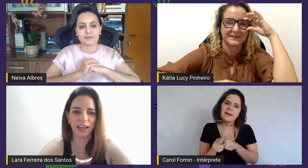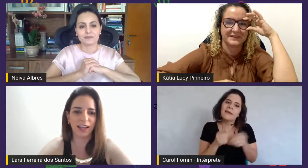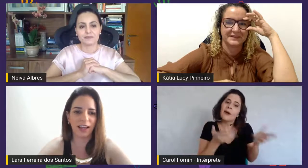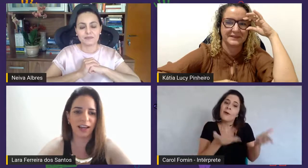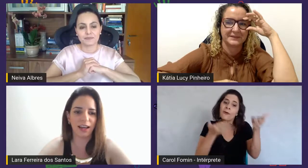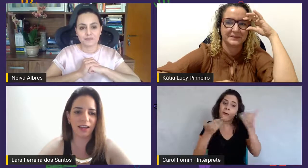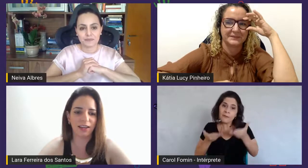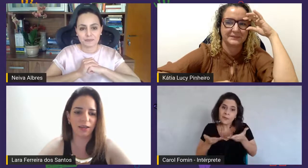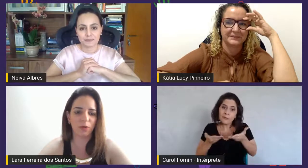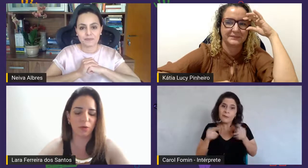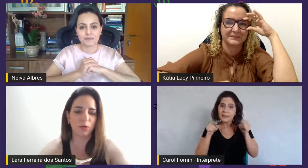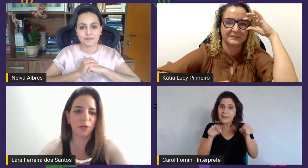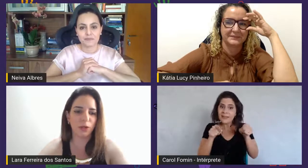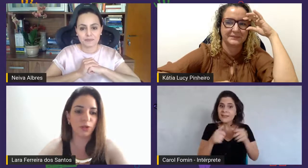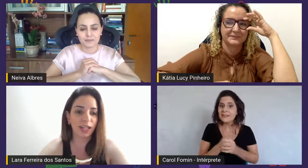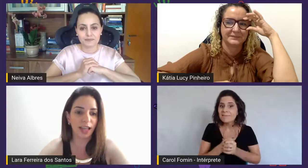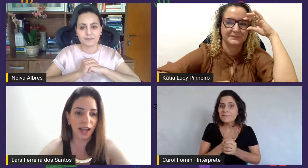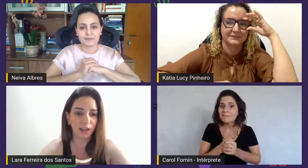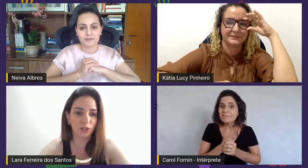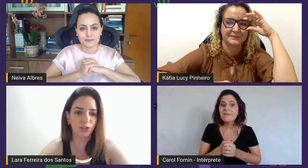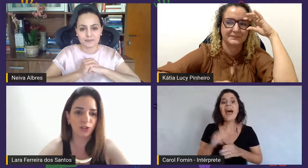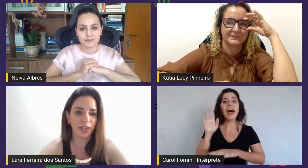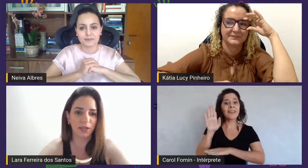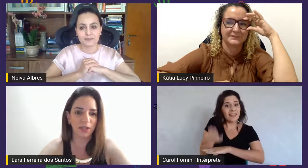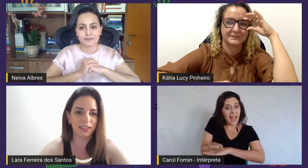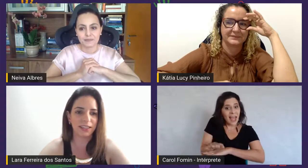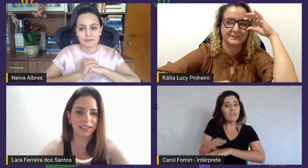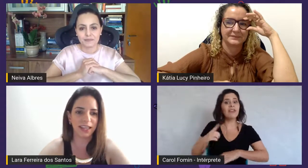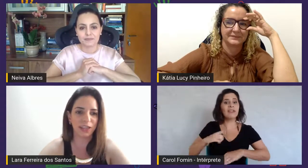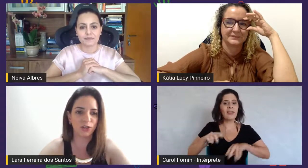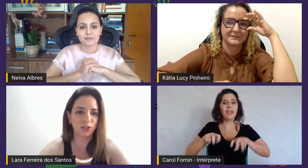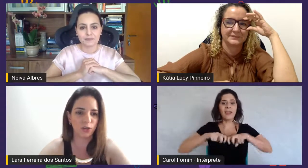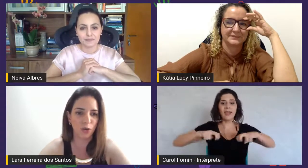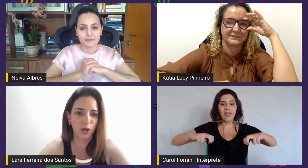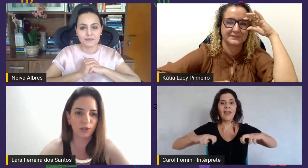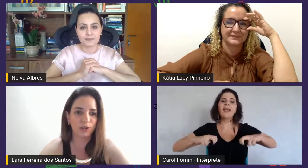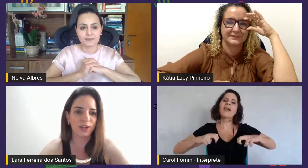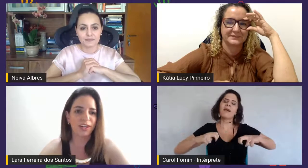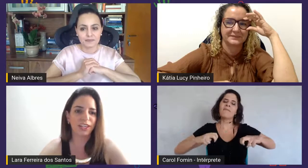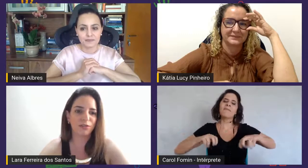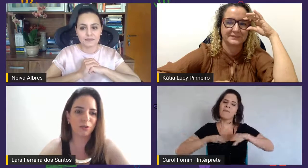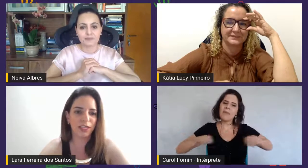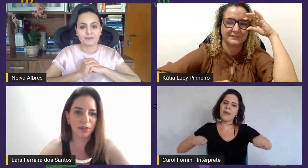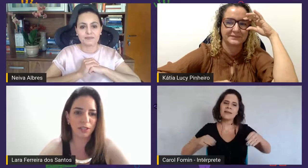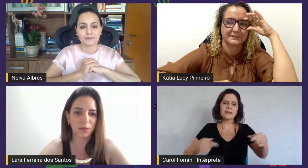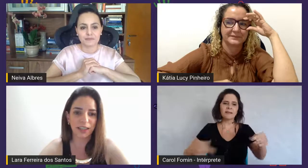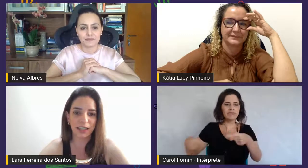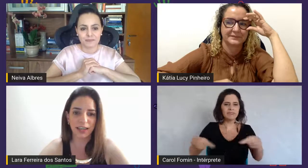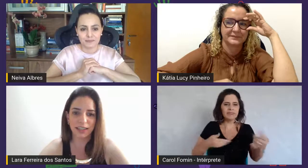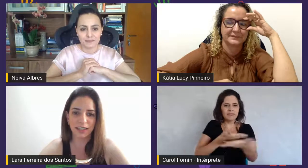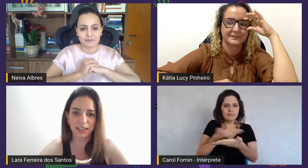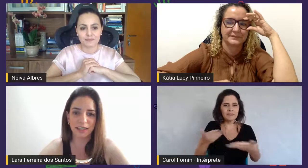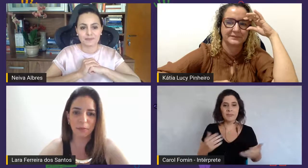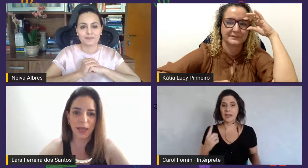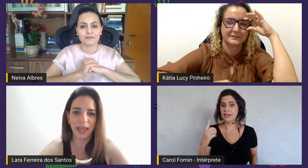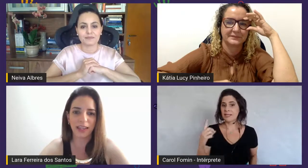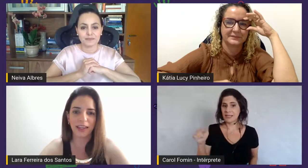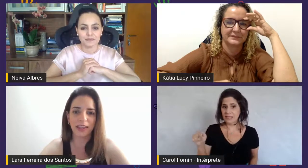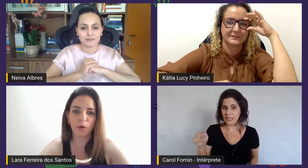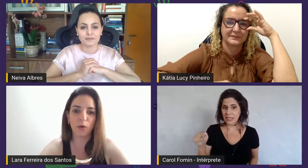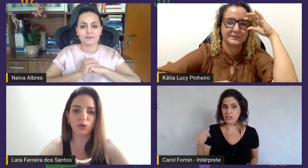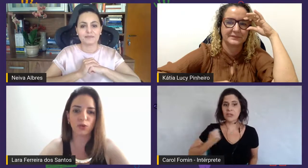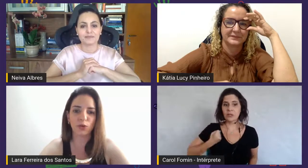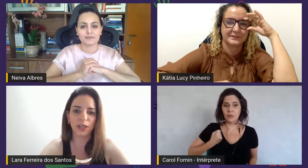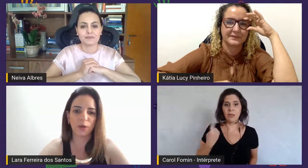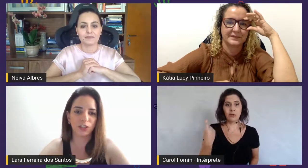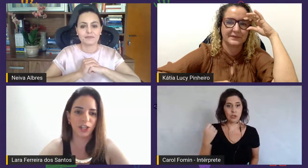vocês para o período da tarde assistirem a mesa 17 e 18, que vão ter temas bem interessantes também.